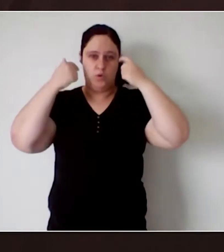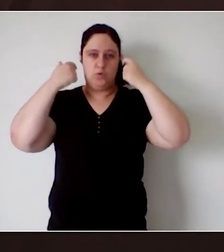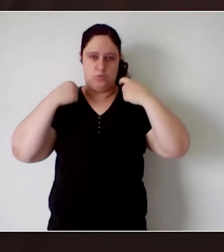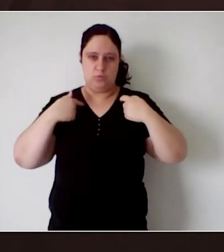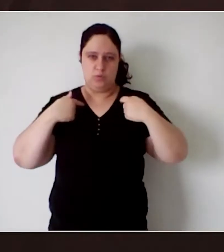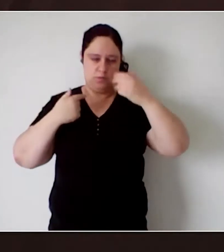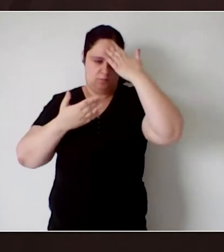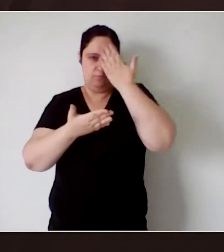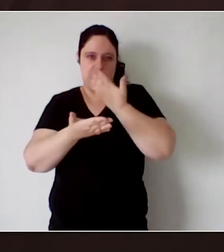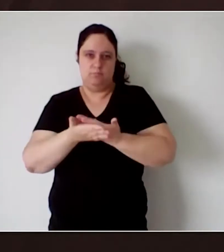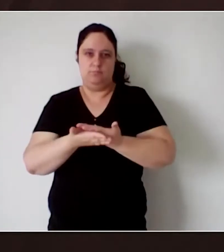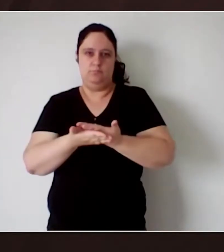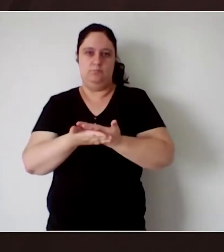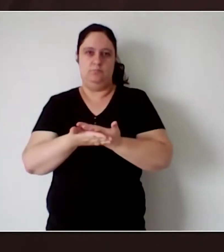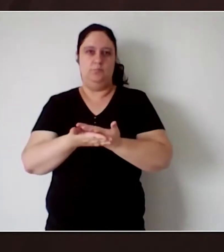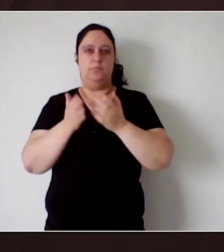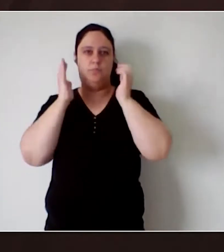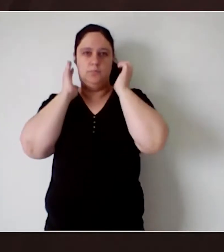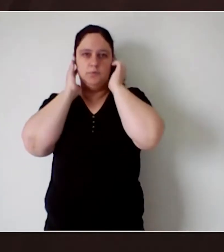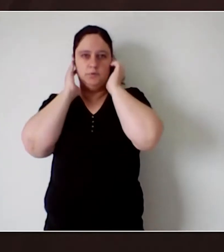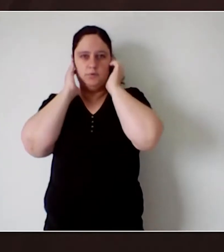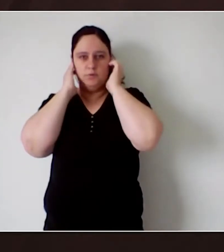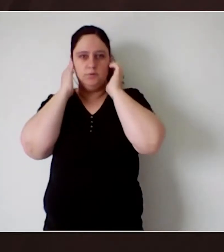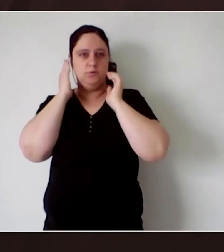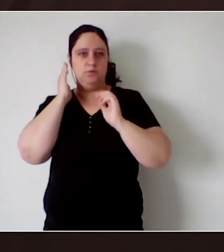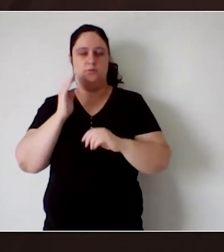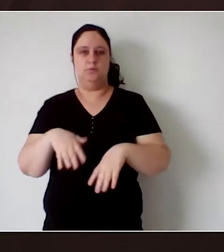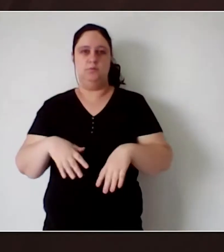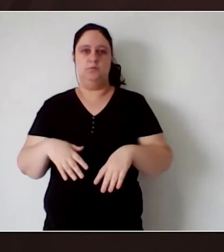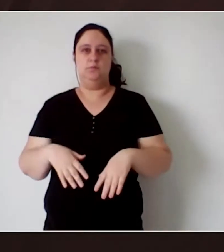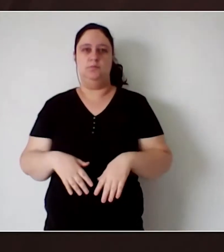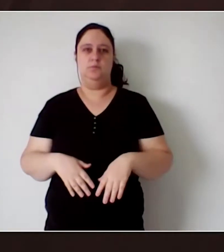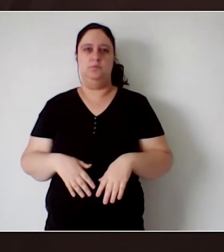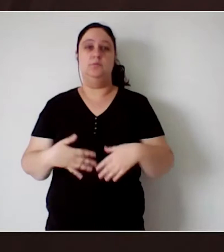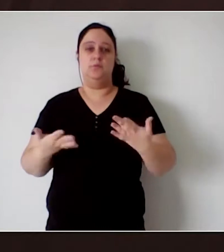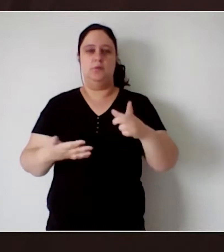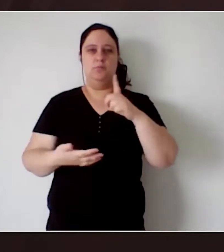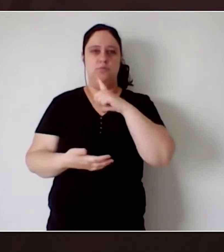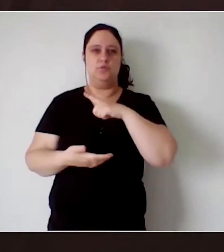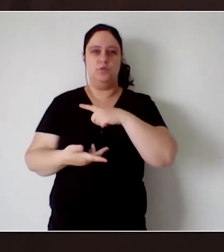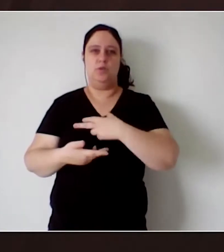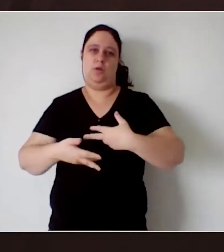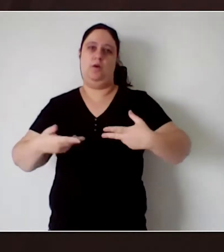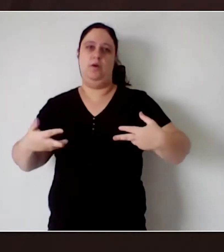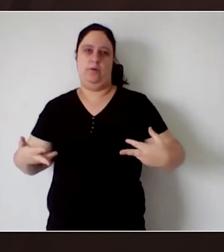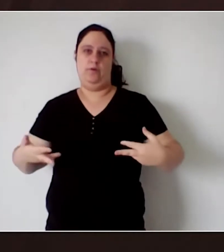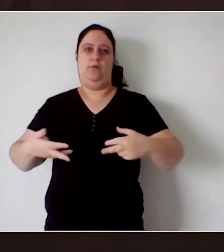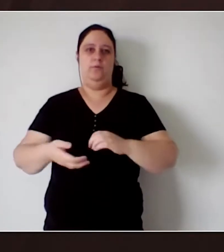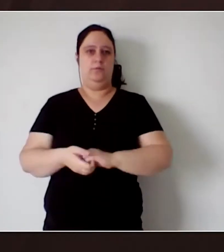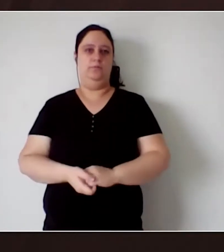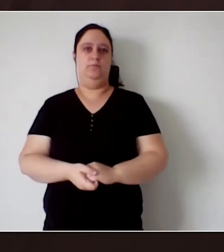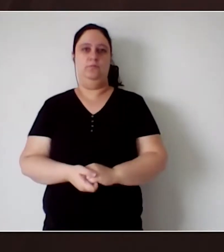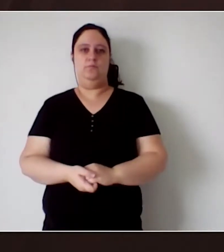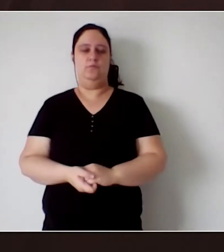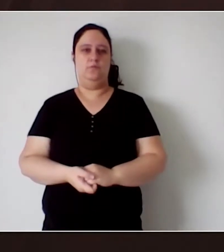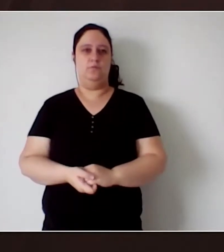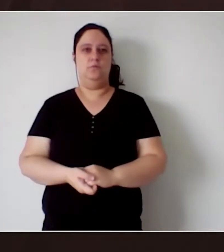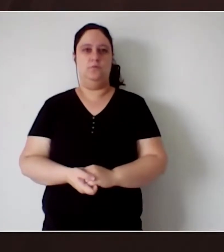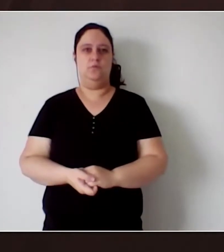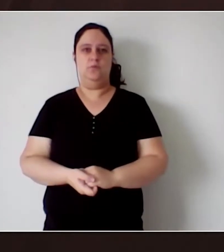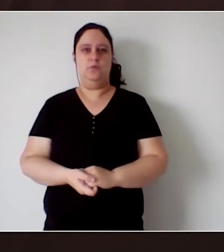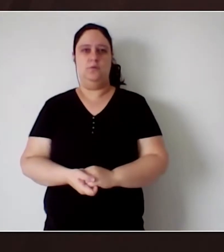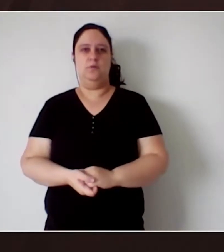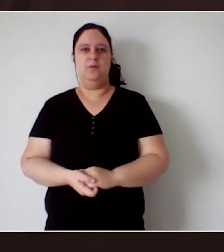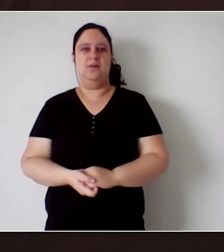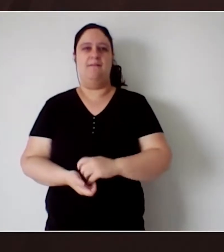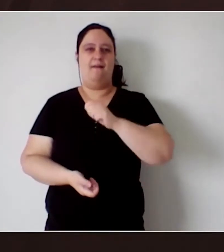que alguns eram da seita dos fariseus, um conceito do judaísmo muito forte ainda na cabeça.